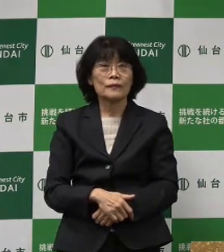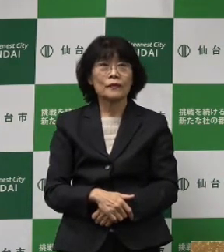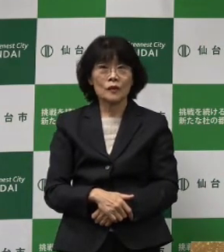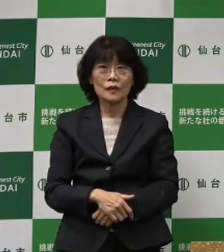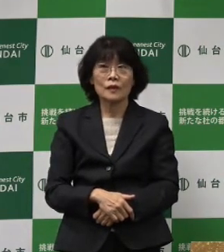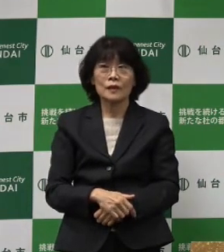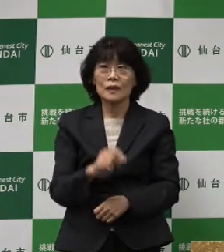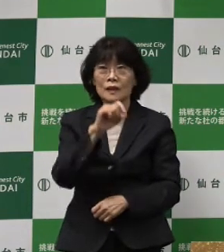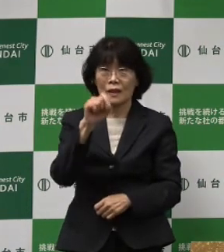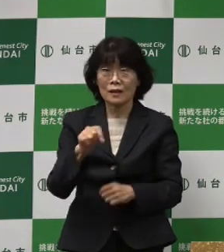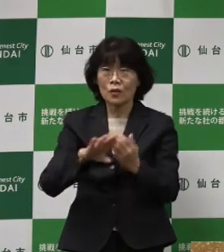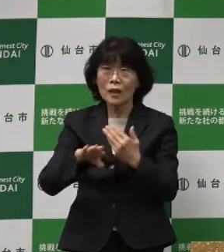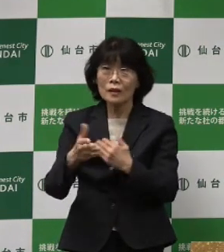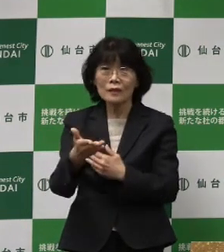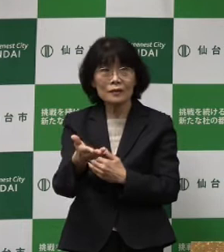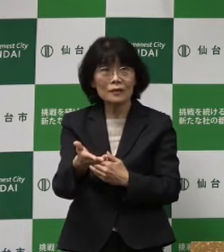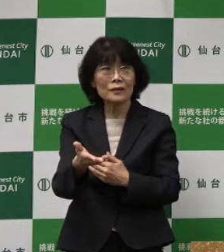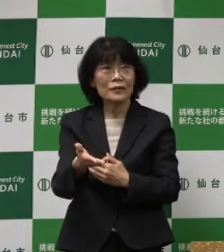はい、他にご質問いかがでしょうか。